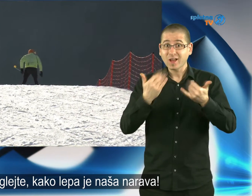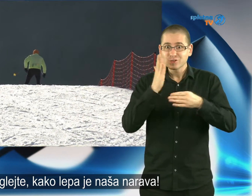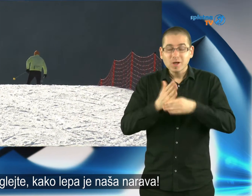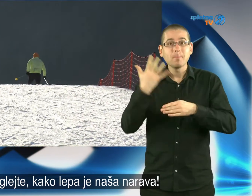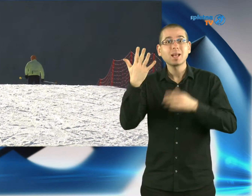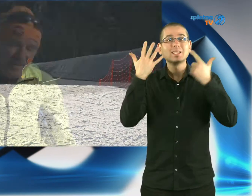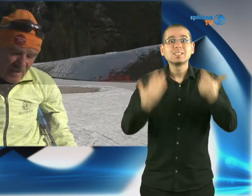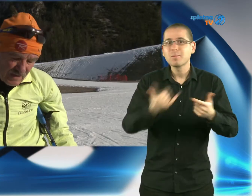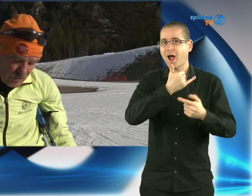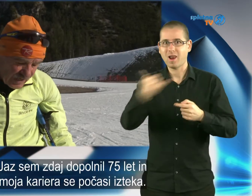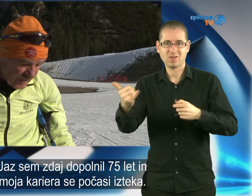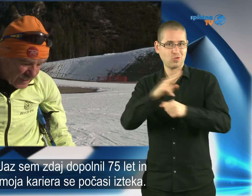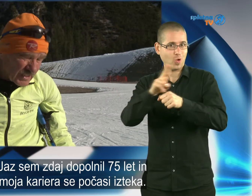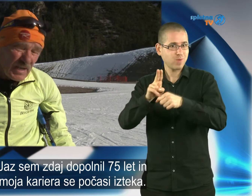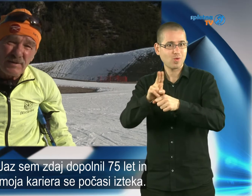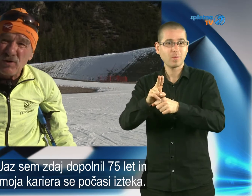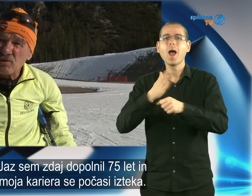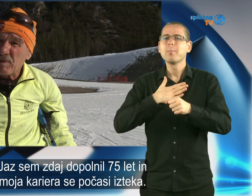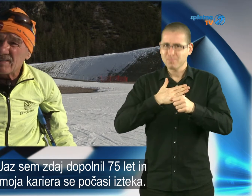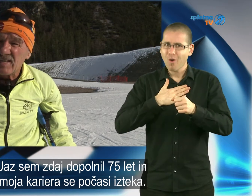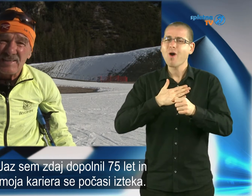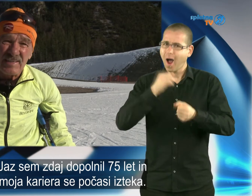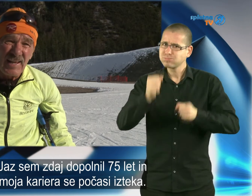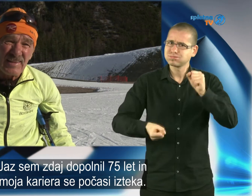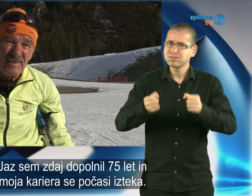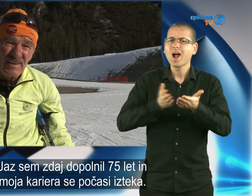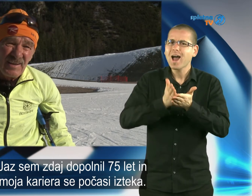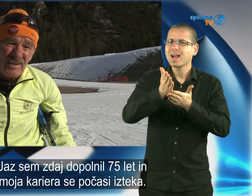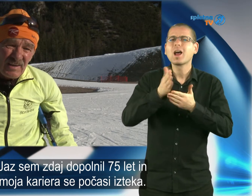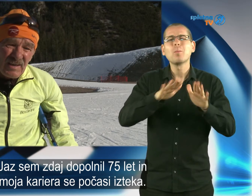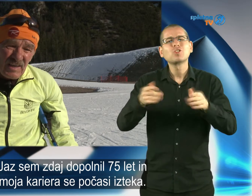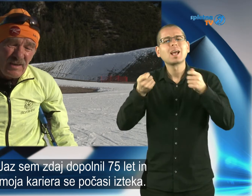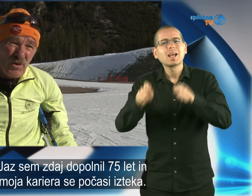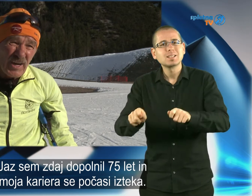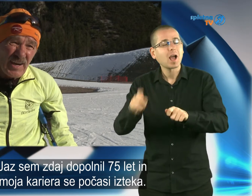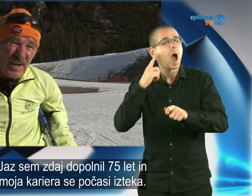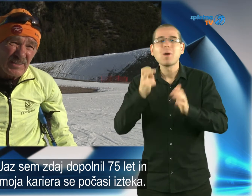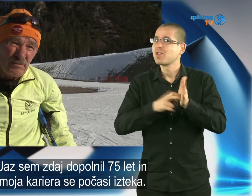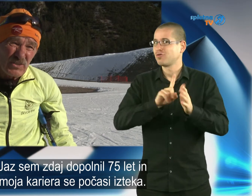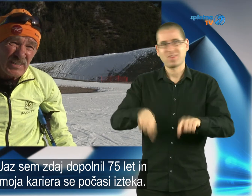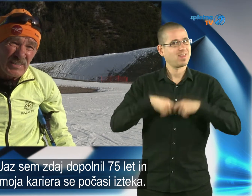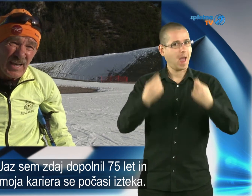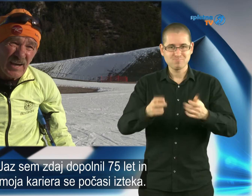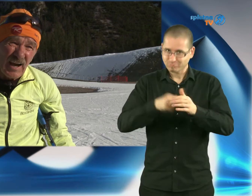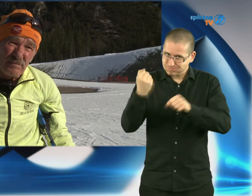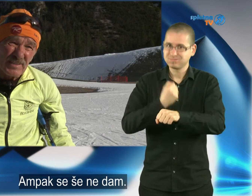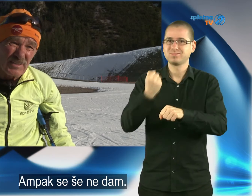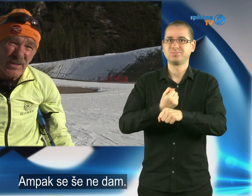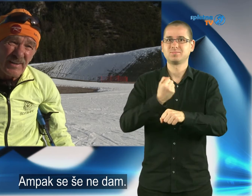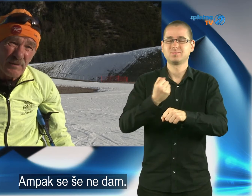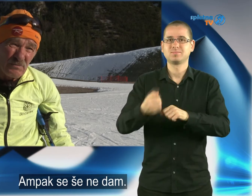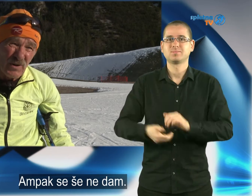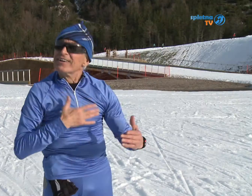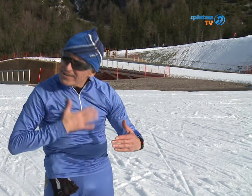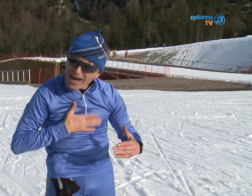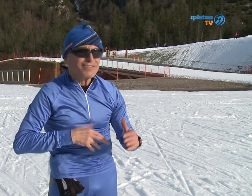je naša. Poglejte, jaz sem zdaj zapolnil 75 let in moja kariera se počasi izteka, ampak se še ne